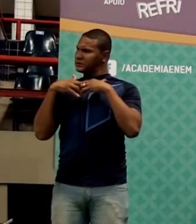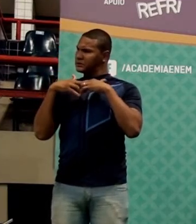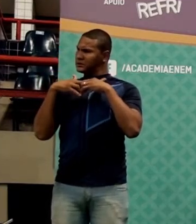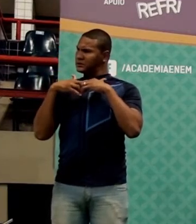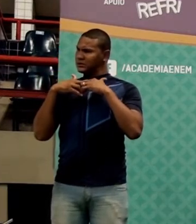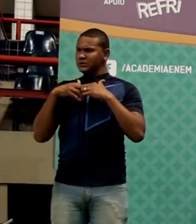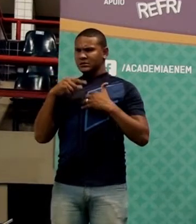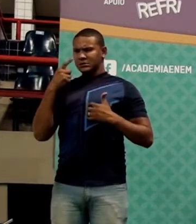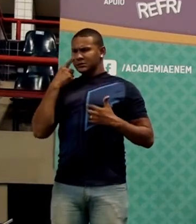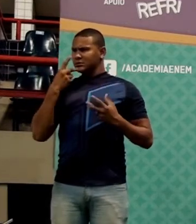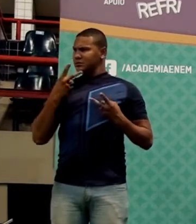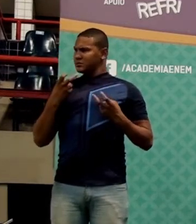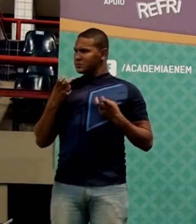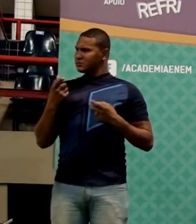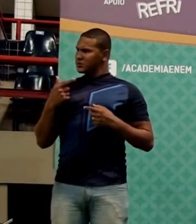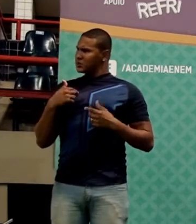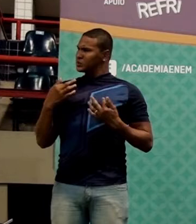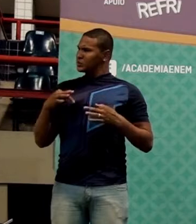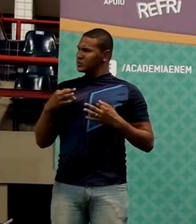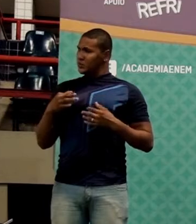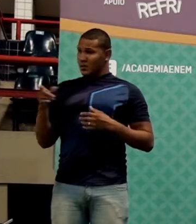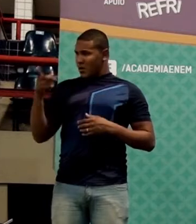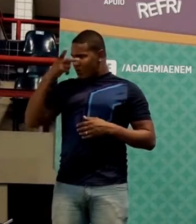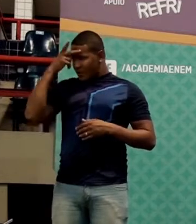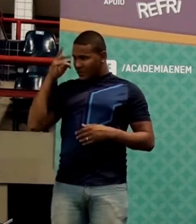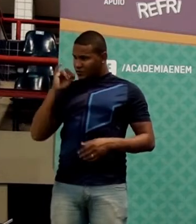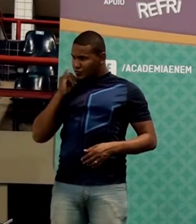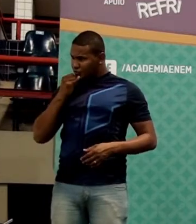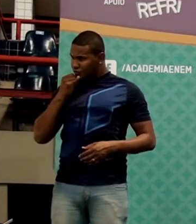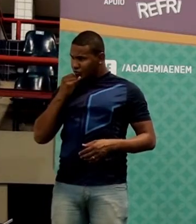pessoa infeliz, ela sente dor de tudo no mundo.